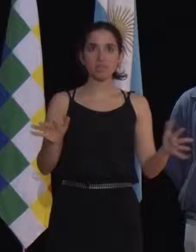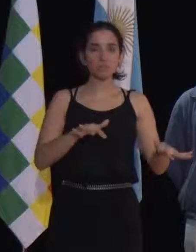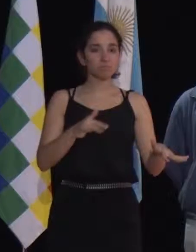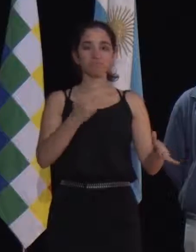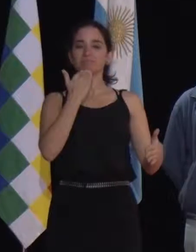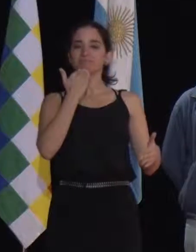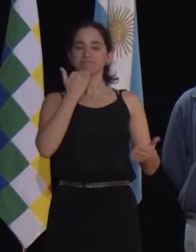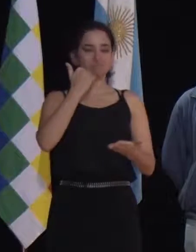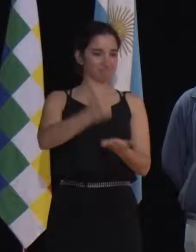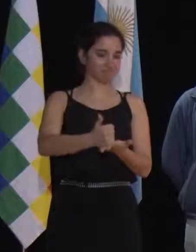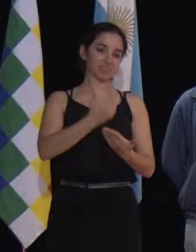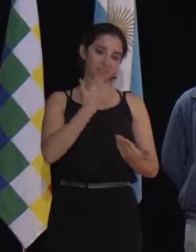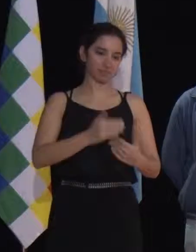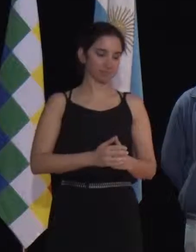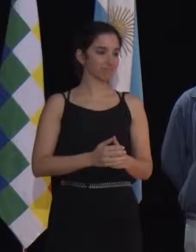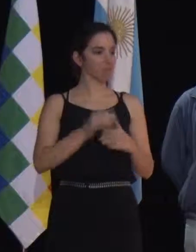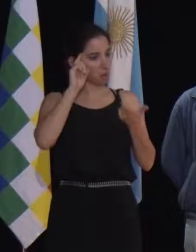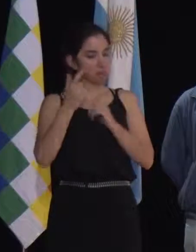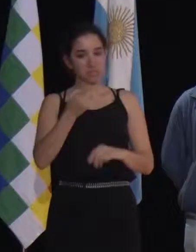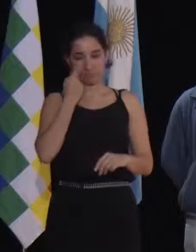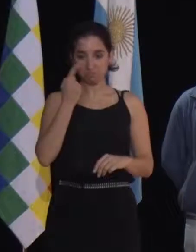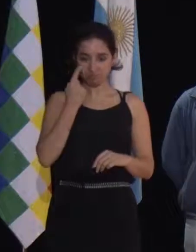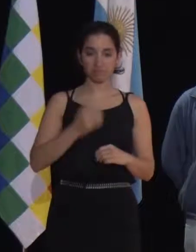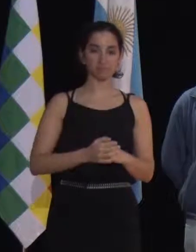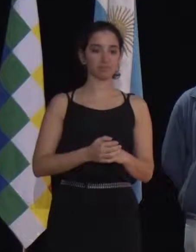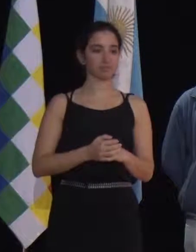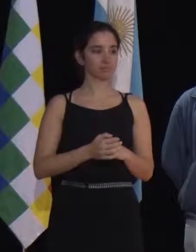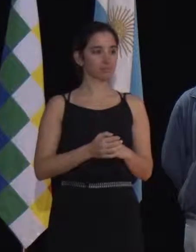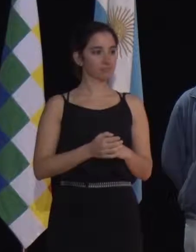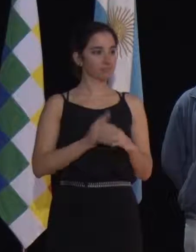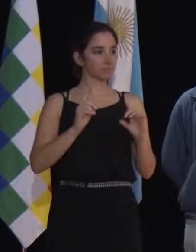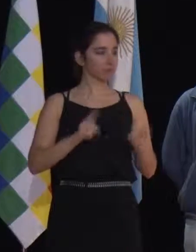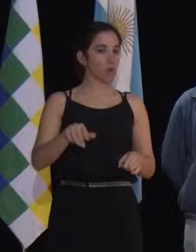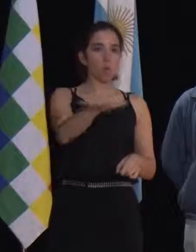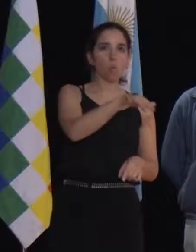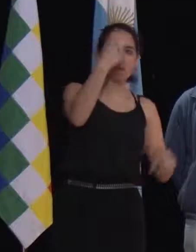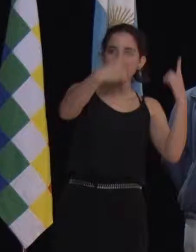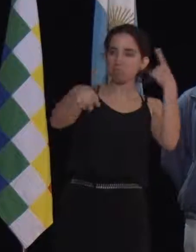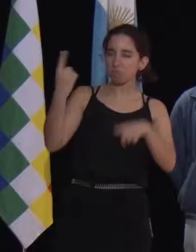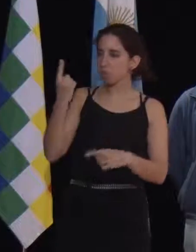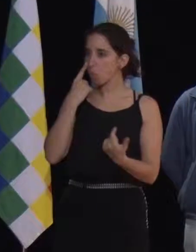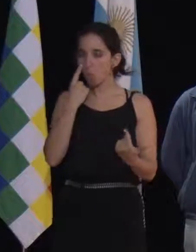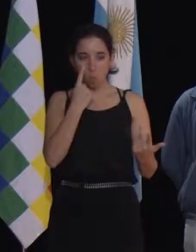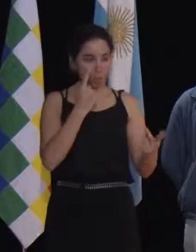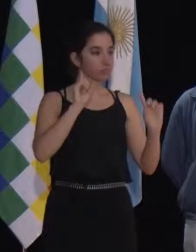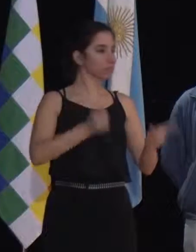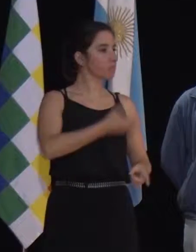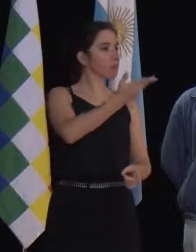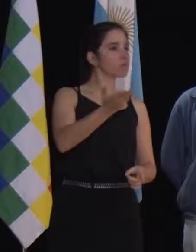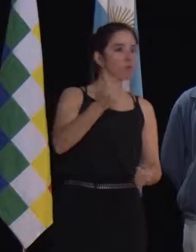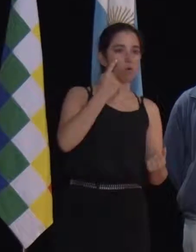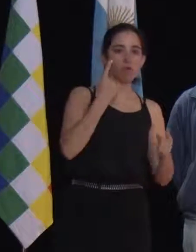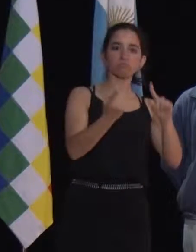y nos gustó mucho es una buena experiencia y sobre todo conocer lugares diferentes y conocer gente con